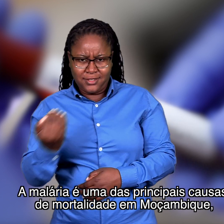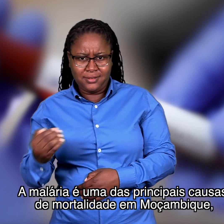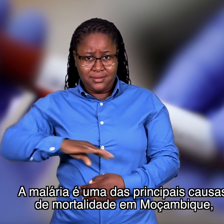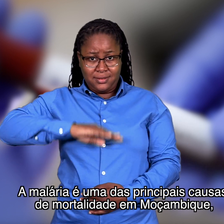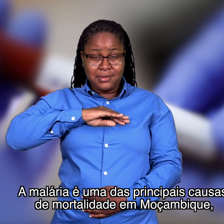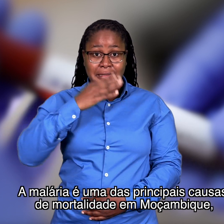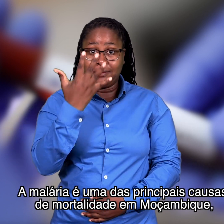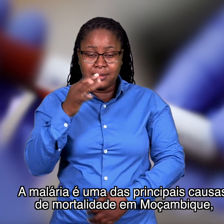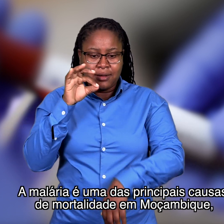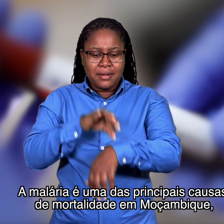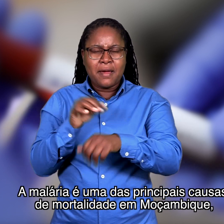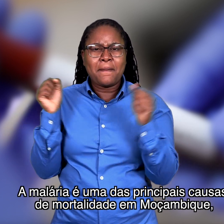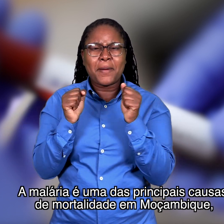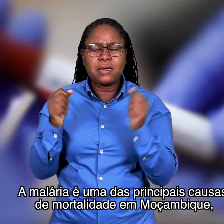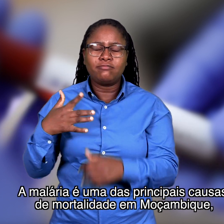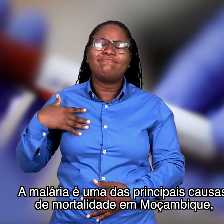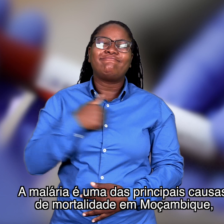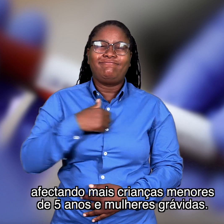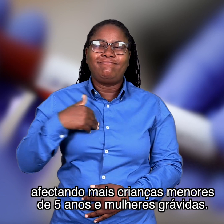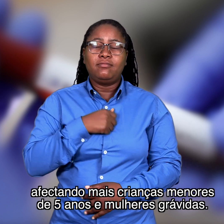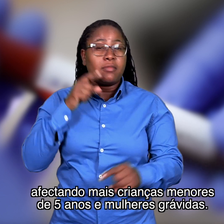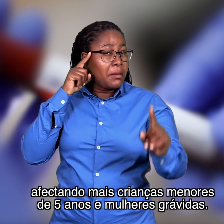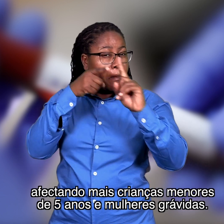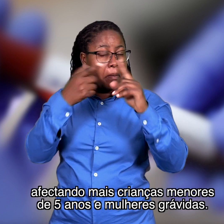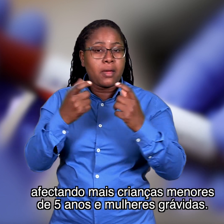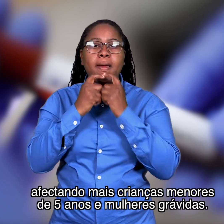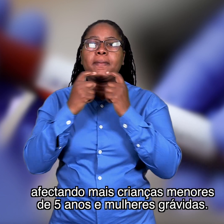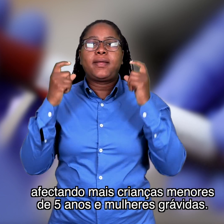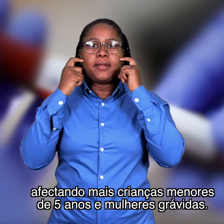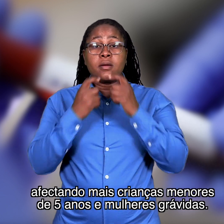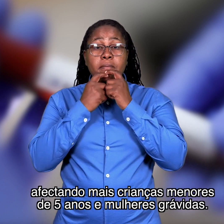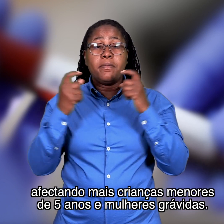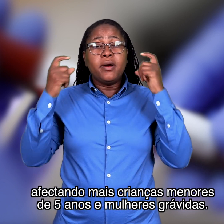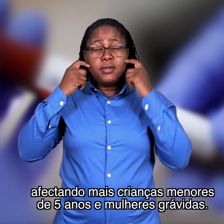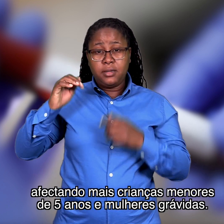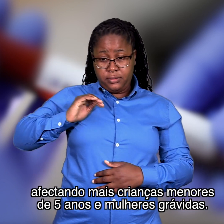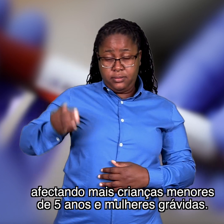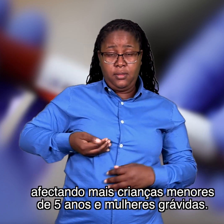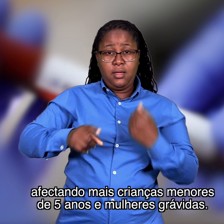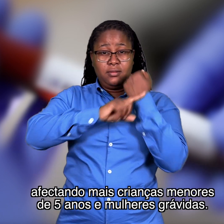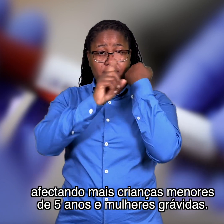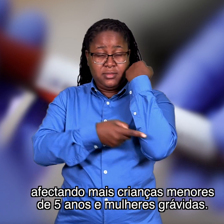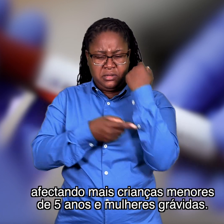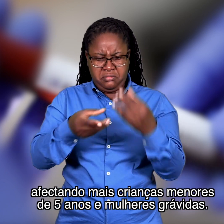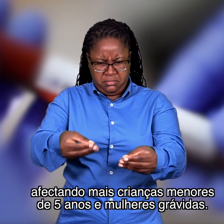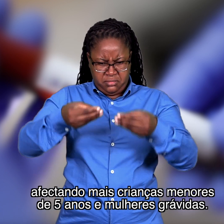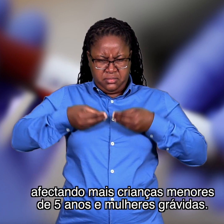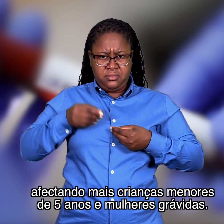causas de mortalidade em Moçambique, afetando mais crianças menores de 5 anos e mulheres grávidas. No nosso país,